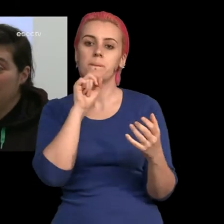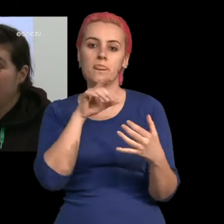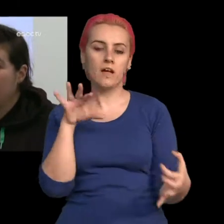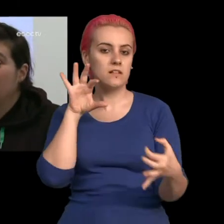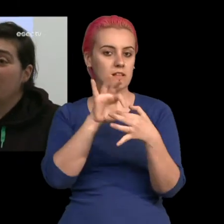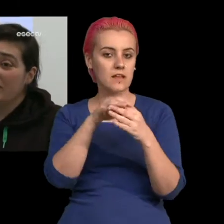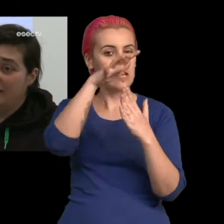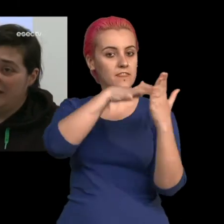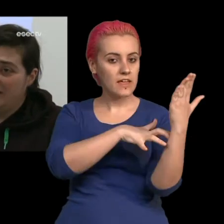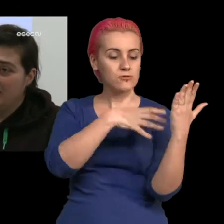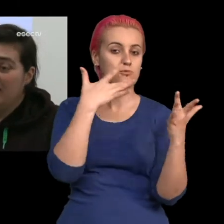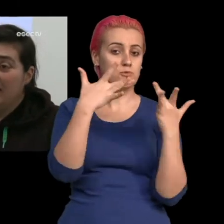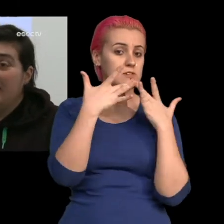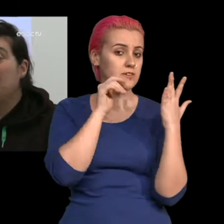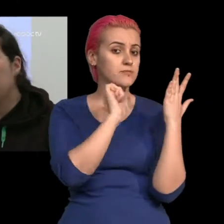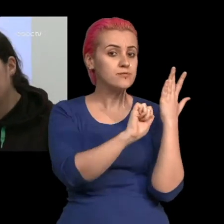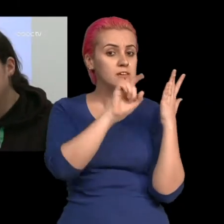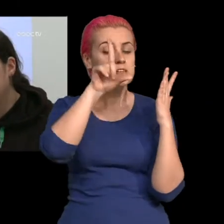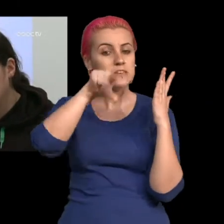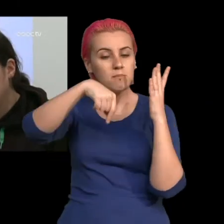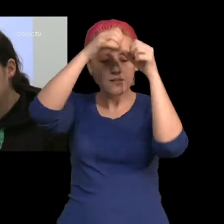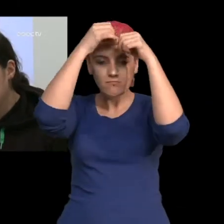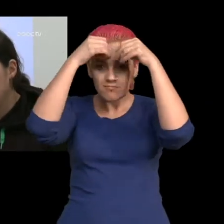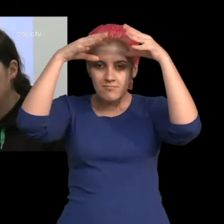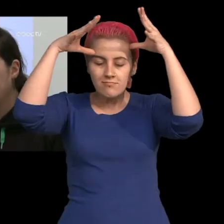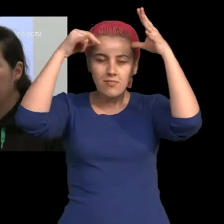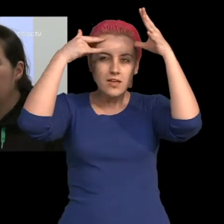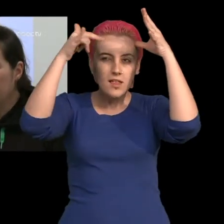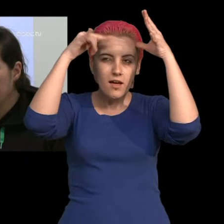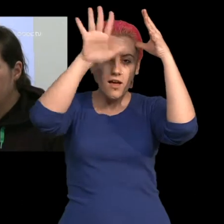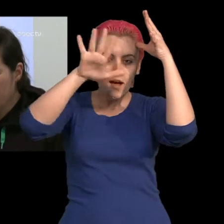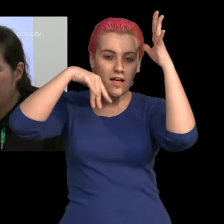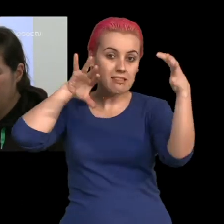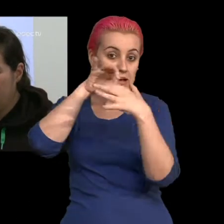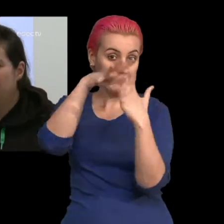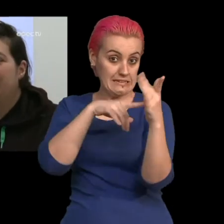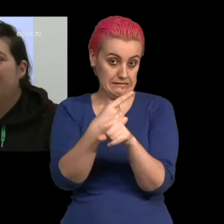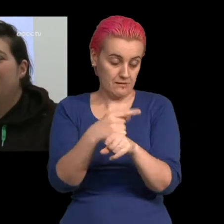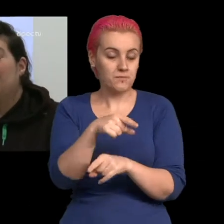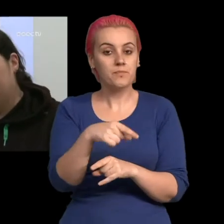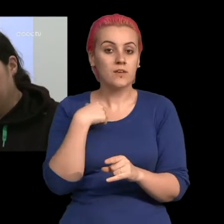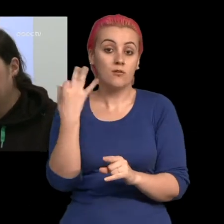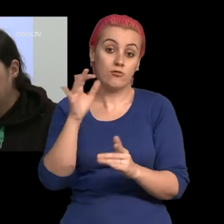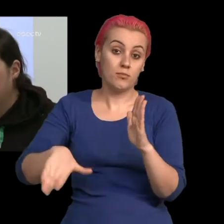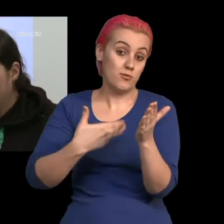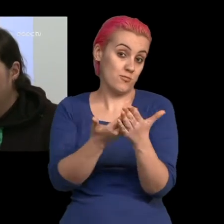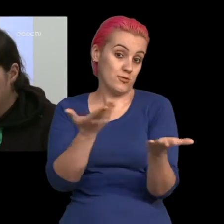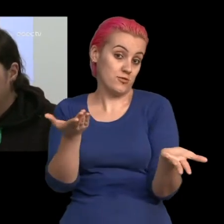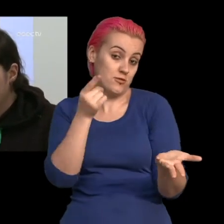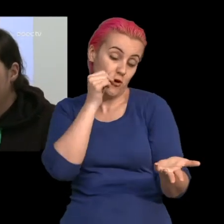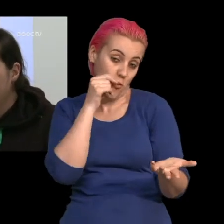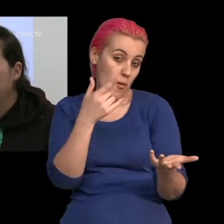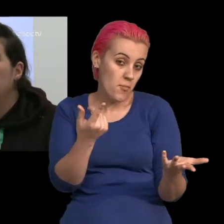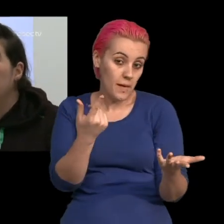ligação direta entre o texto teatral e a imagética que se pode construir em torno desse texto teatral. E foi isso que eu propus ao Carlos